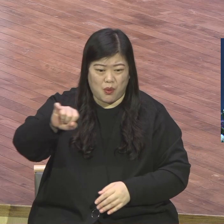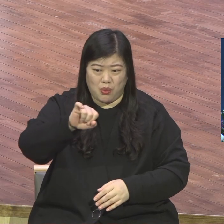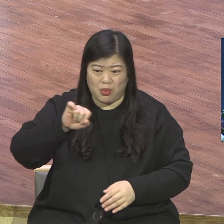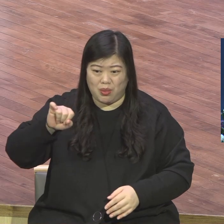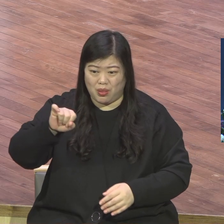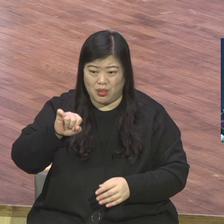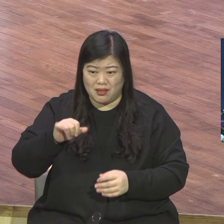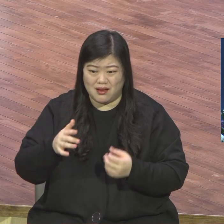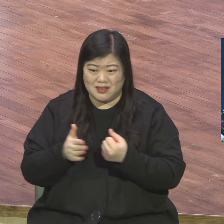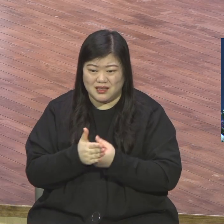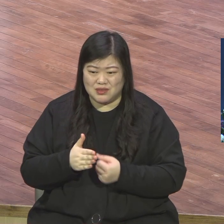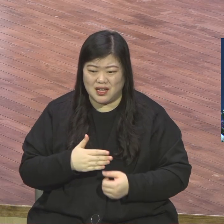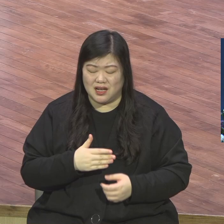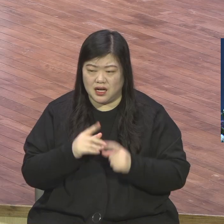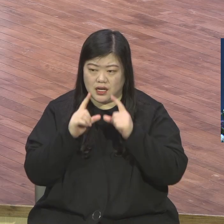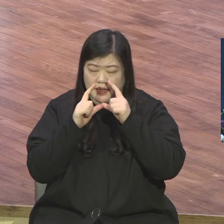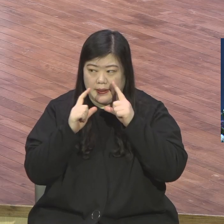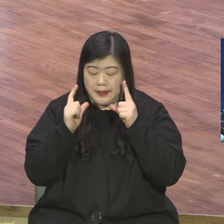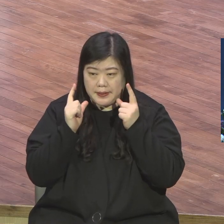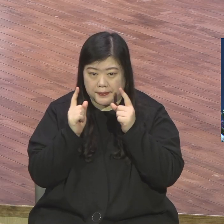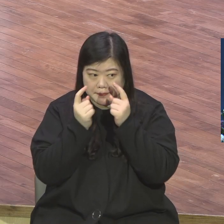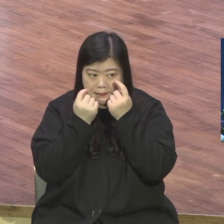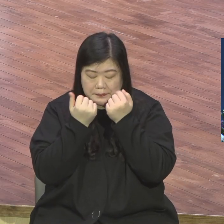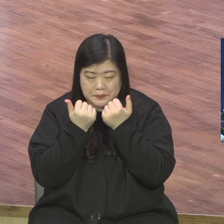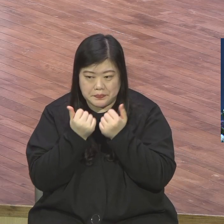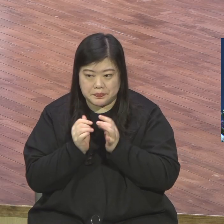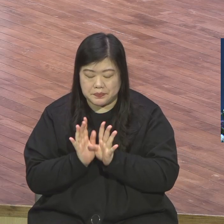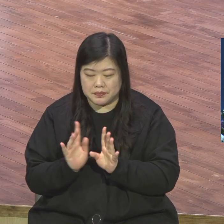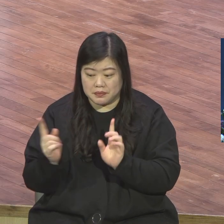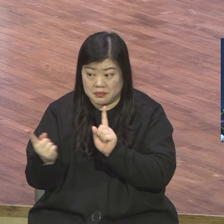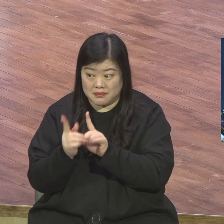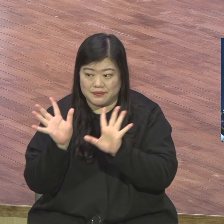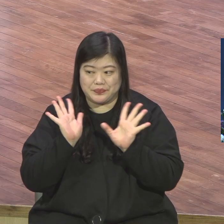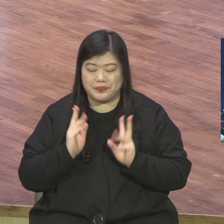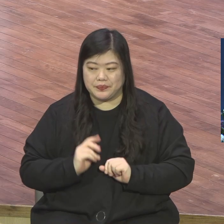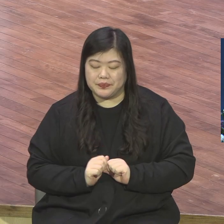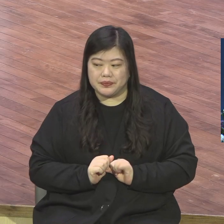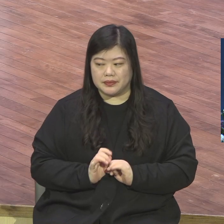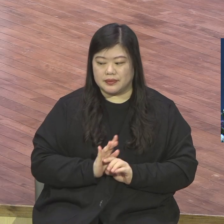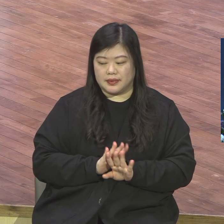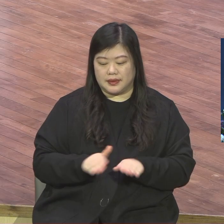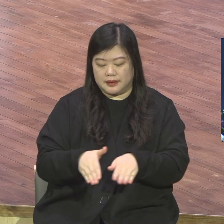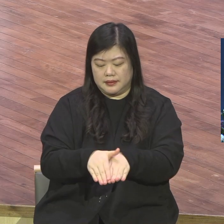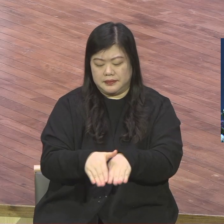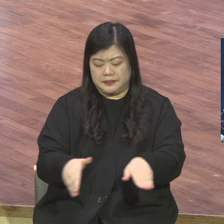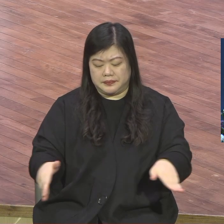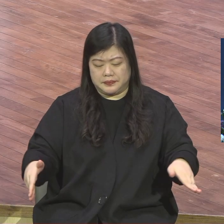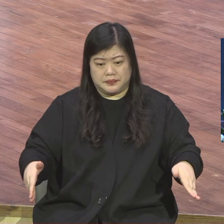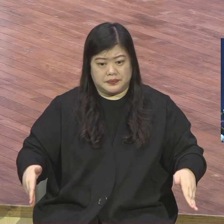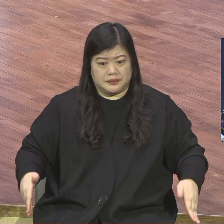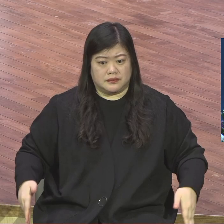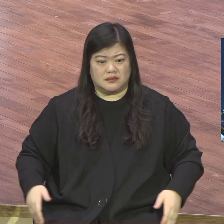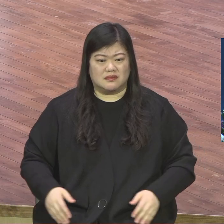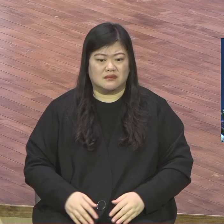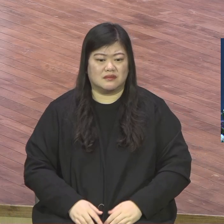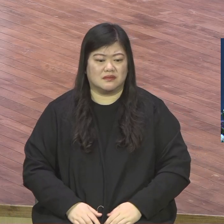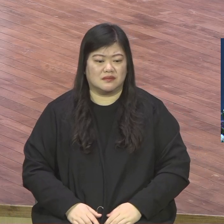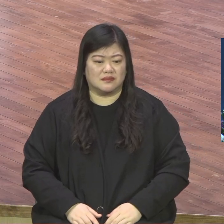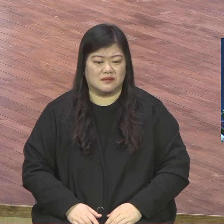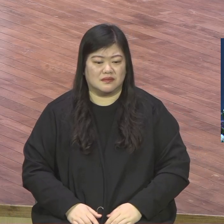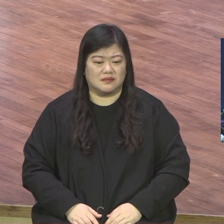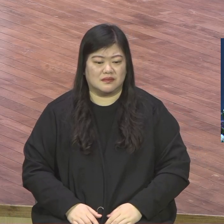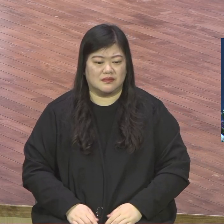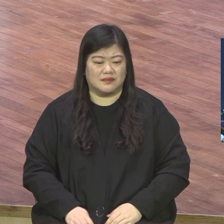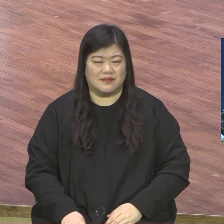그렇게 사는 거 아니에요. 하나님이 걸려도 회복시켜 주실 것이다.